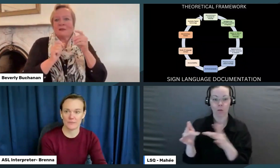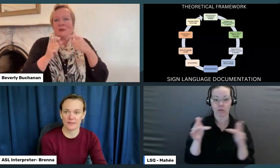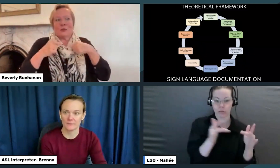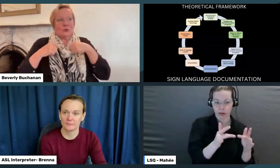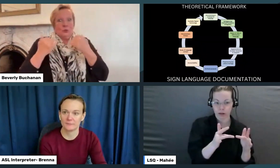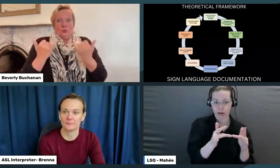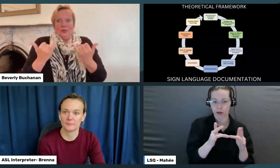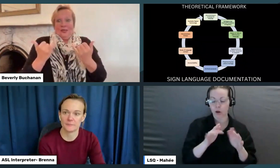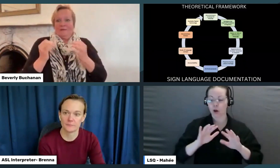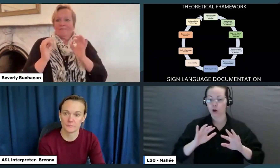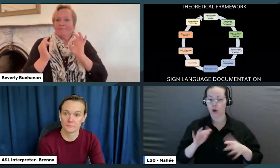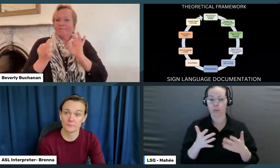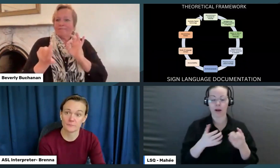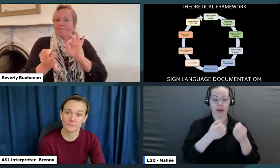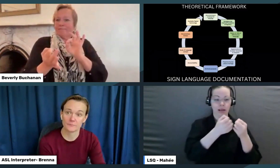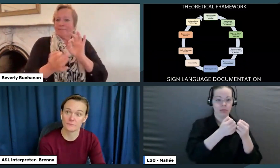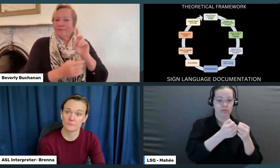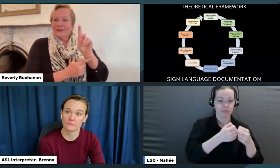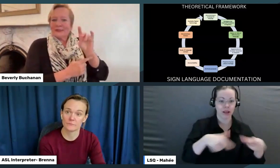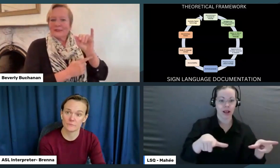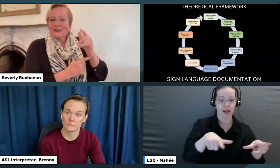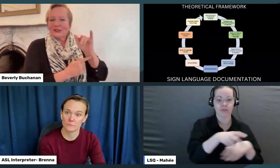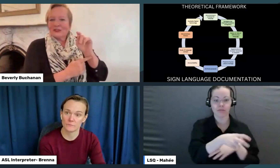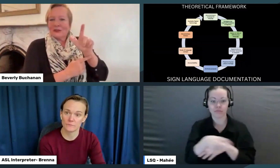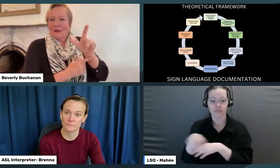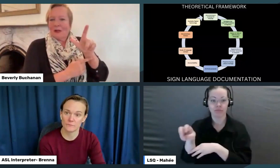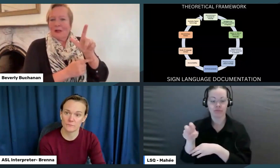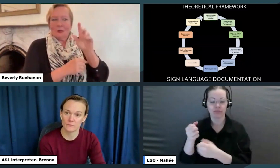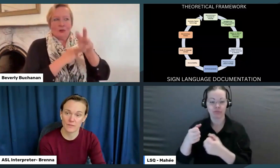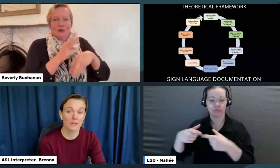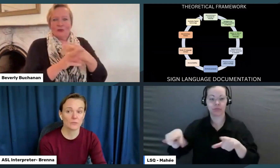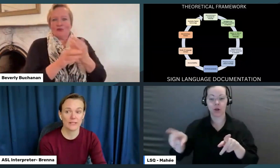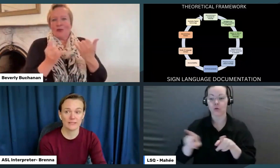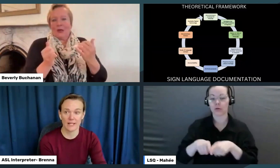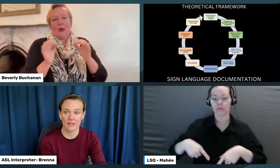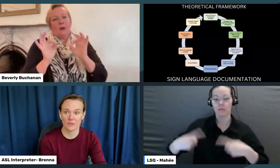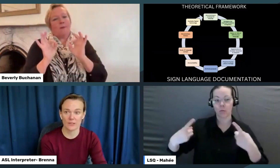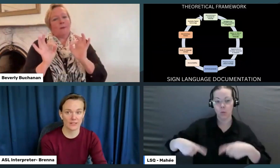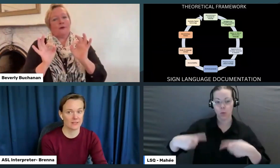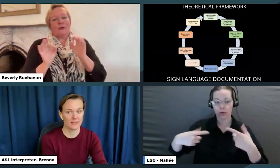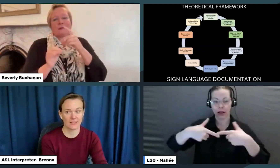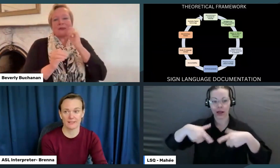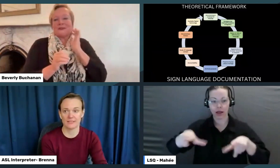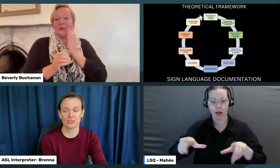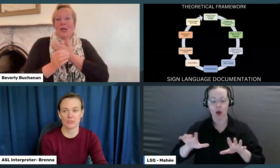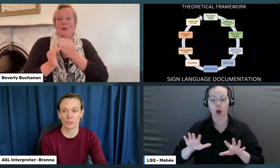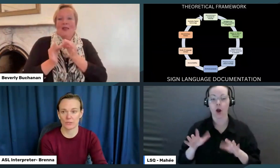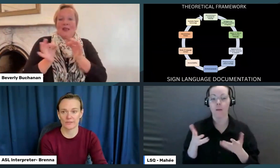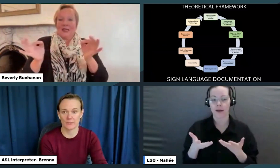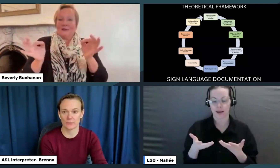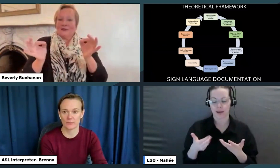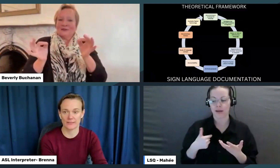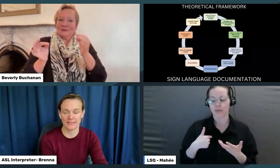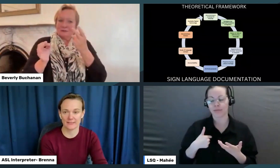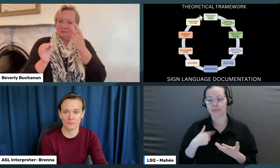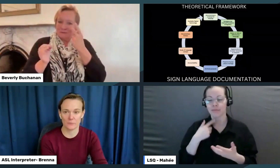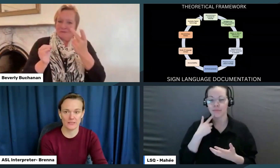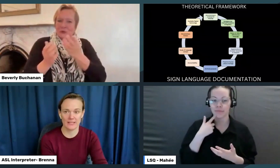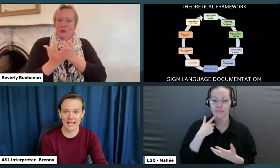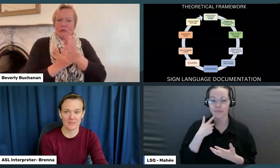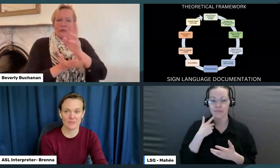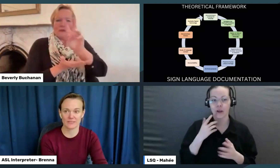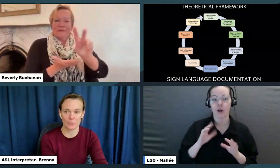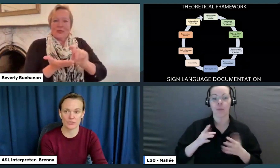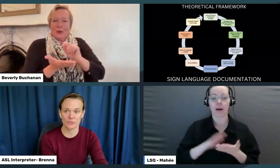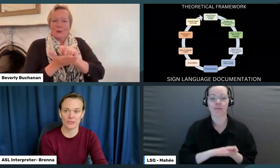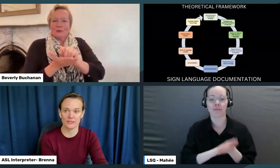linguistique à partir de cela. En ce moment, dans un monde numérique dans lequel nous nous retrouvons, nous avons